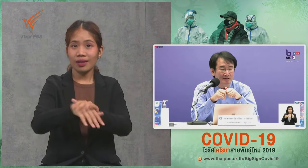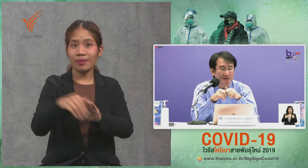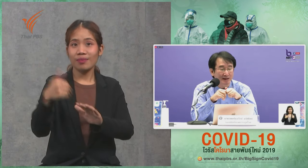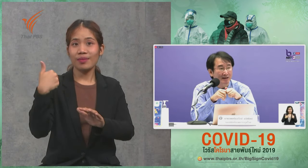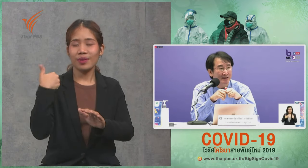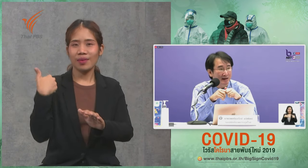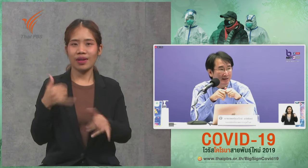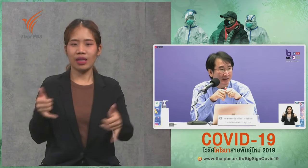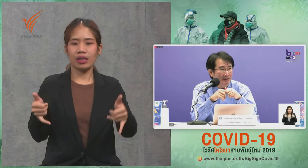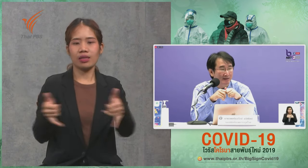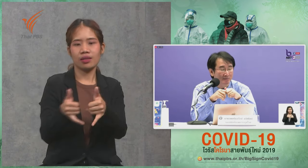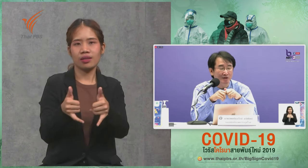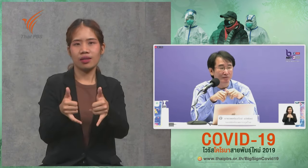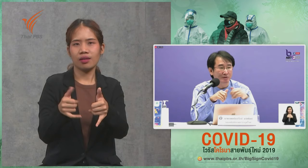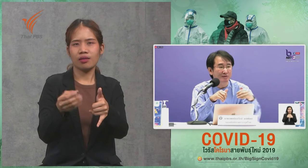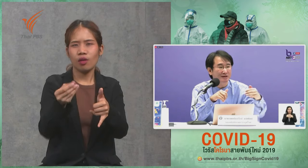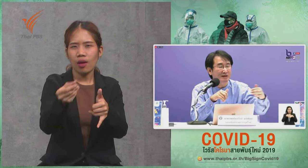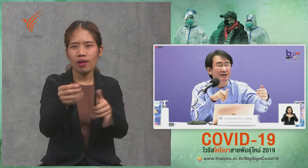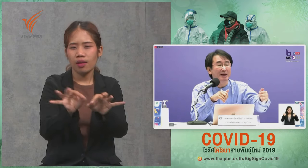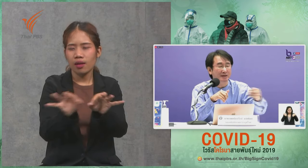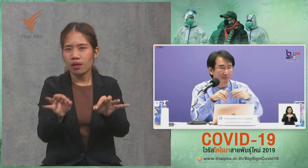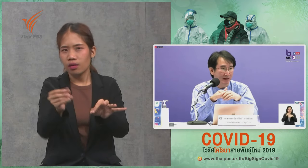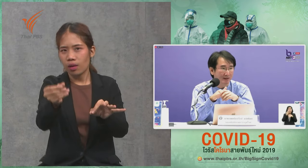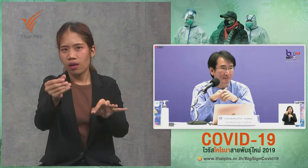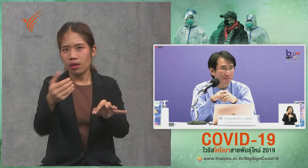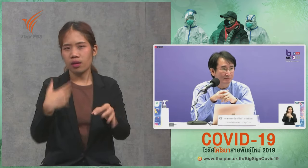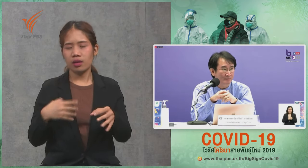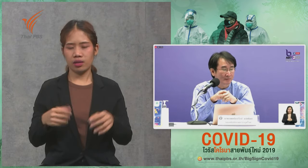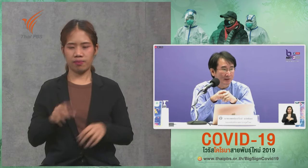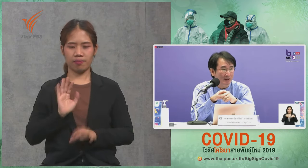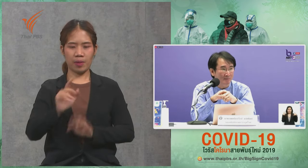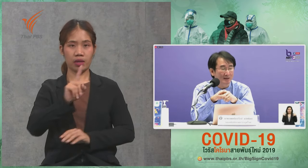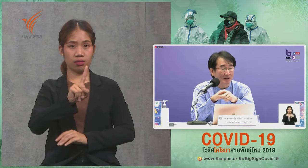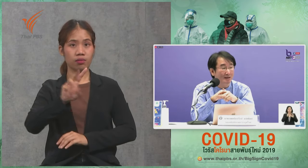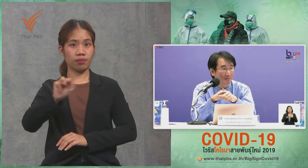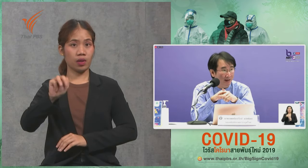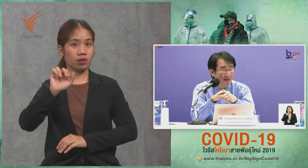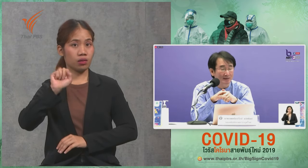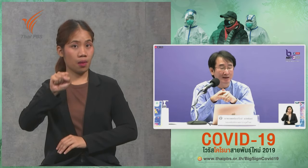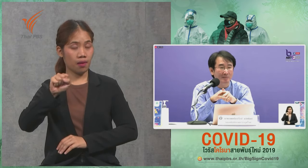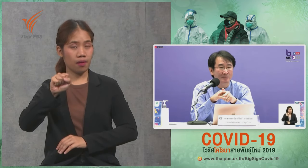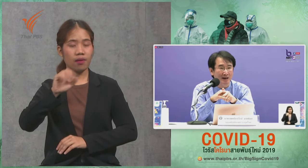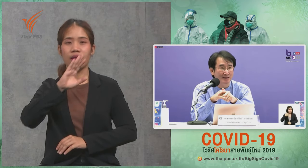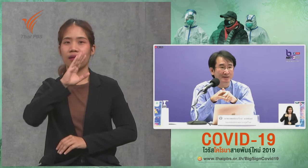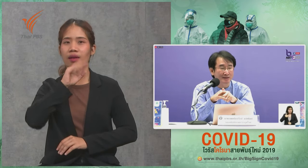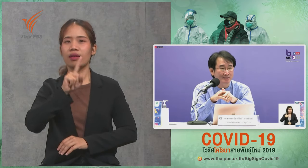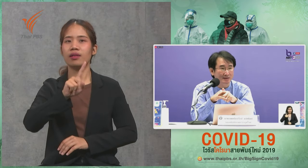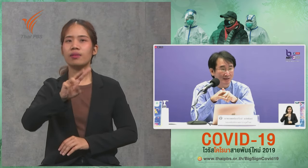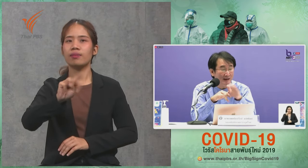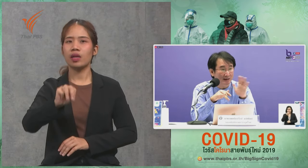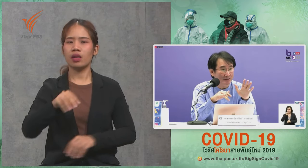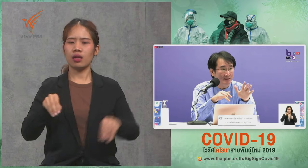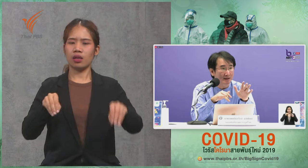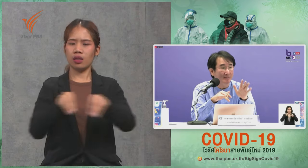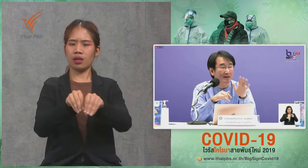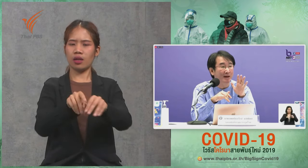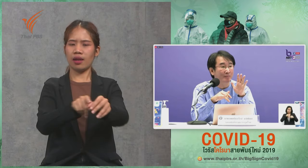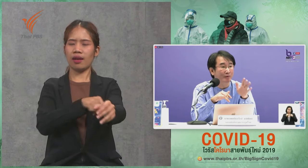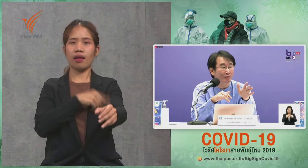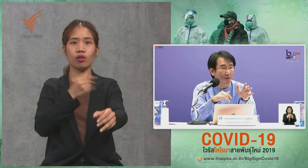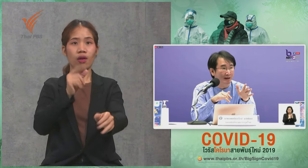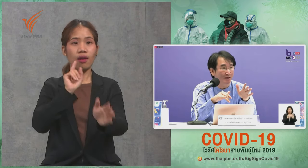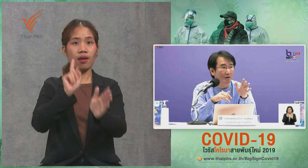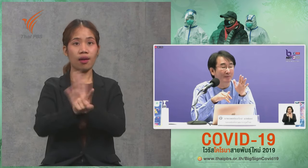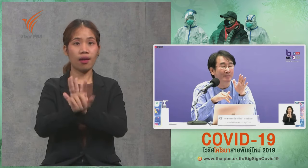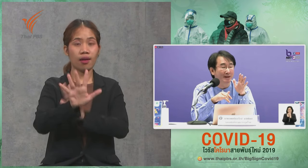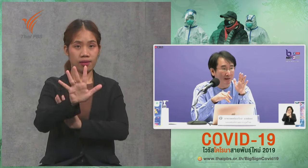ใกล้ชิดคือระยะขนาดไหนทีมสอบสวนโรคจะใช้ระยะ1เมตรนะครับระยะ1เมตรนะครับนานเกิน5นาทีและมีการ